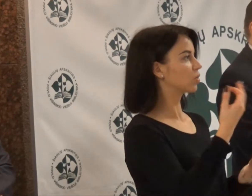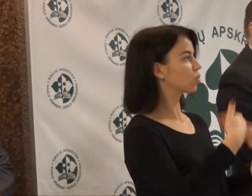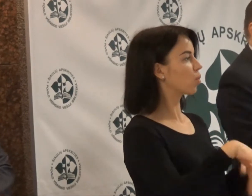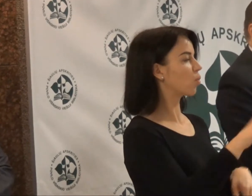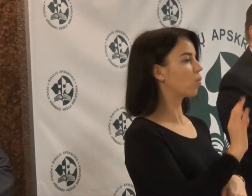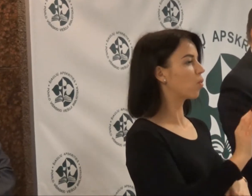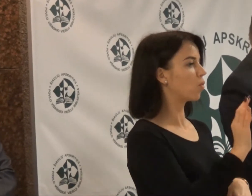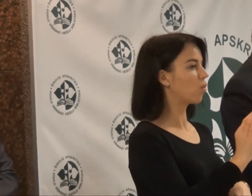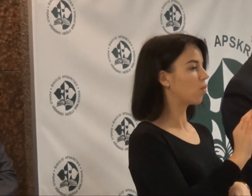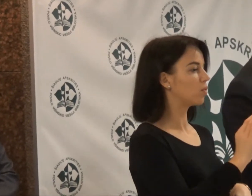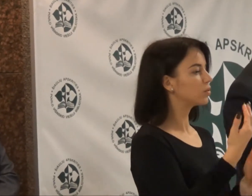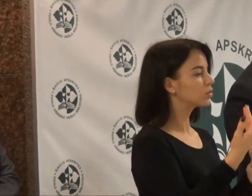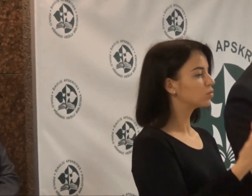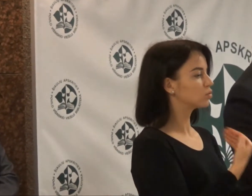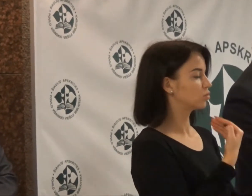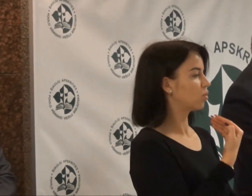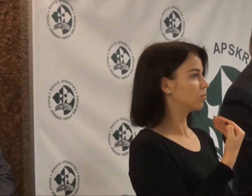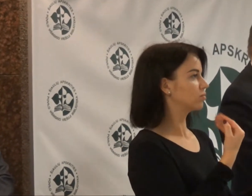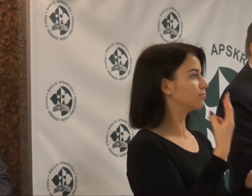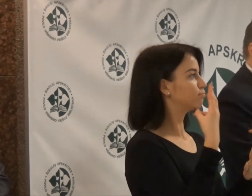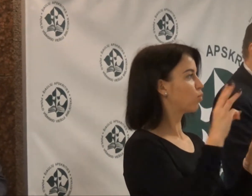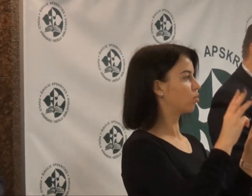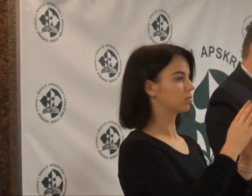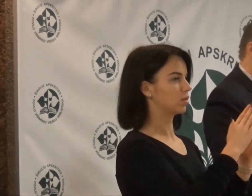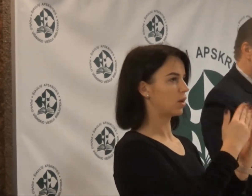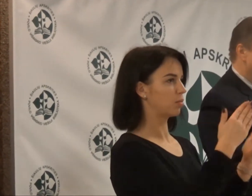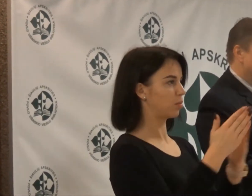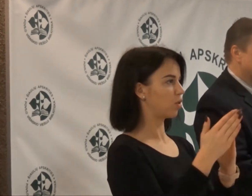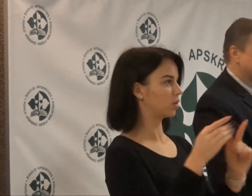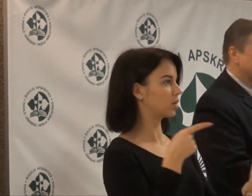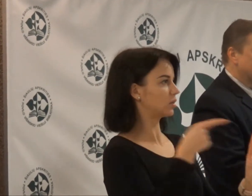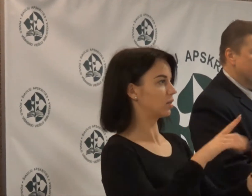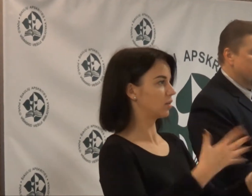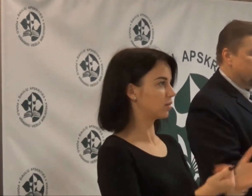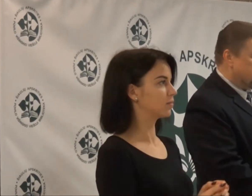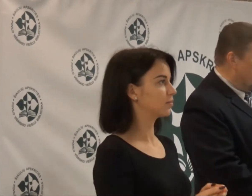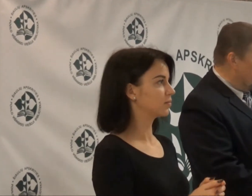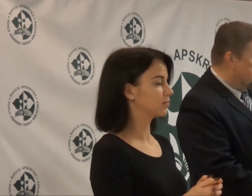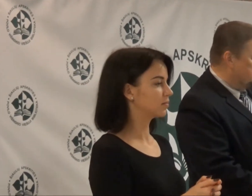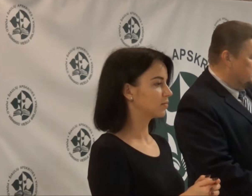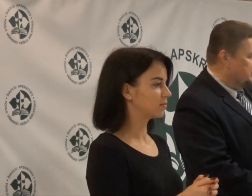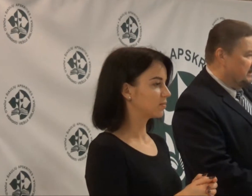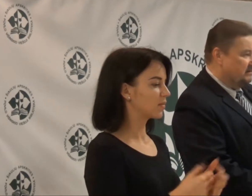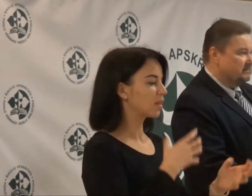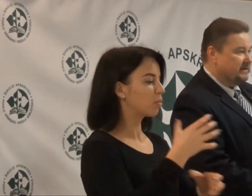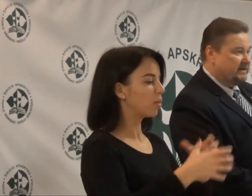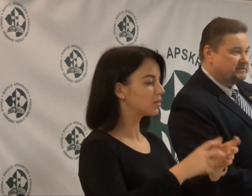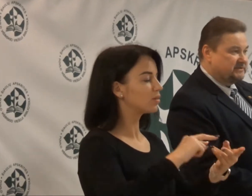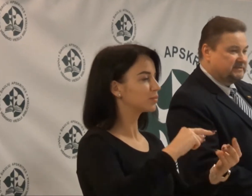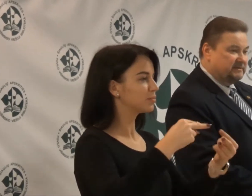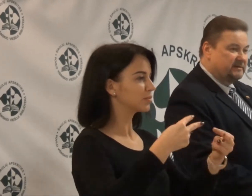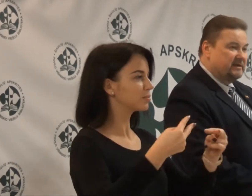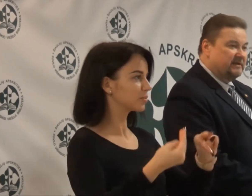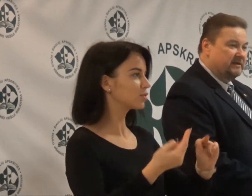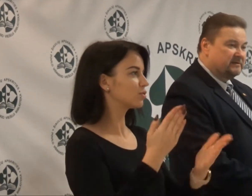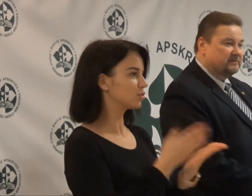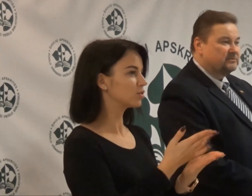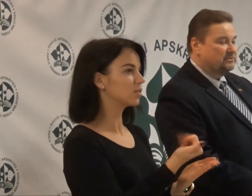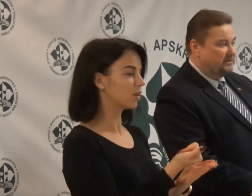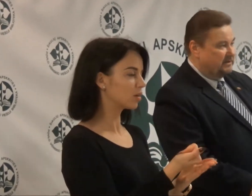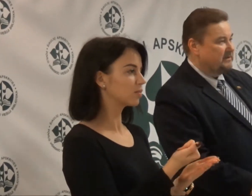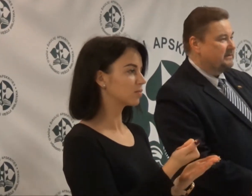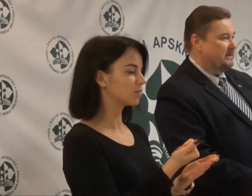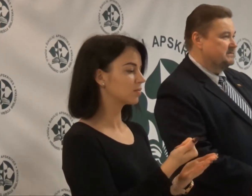apie naujasias bibliotekos funkcijas. Niekur mes nepabėgsim, pasaulis kinta, keičiasi